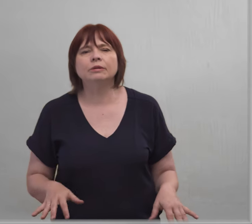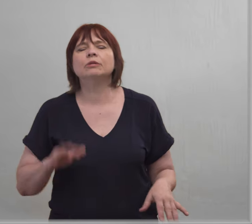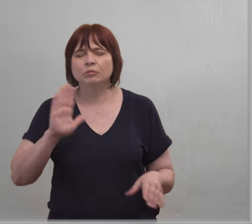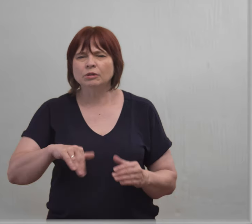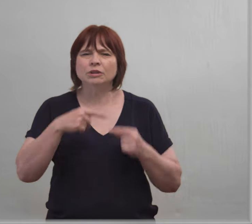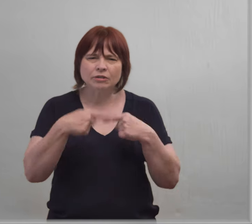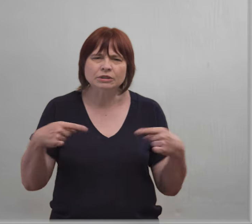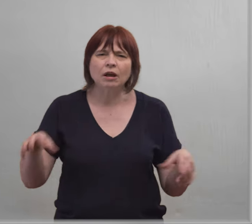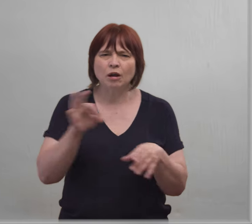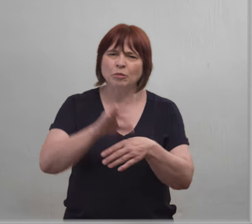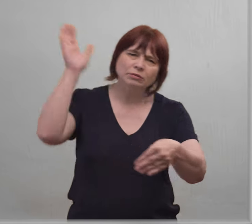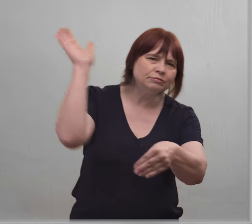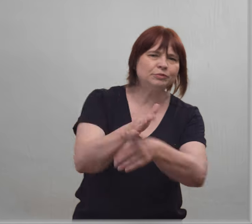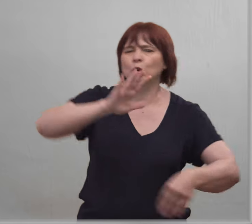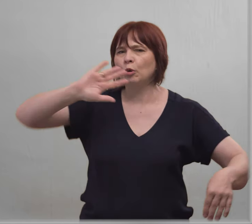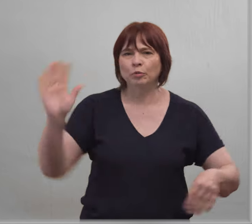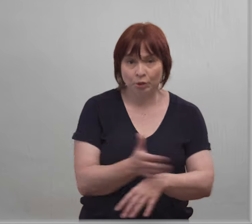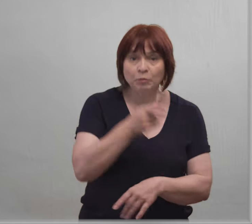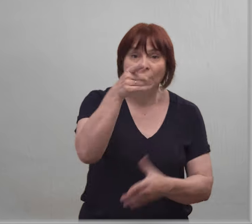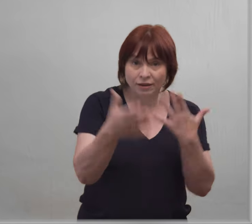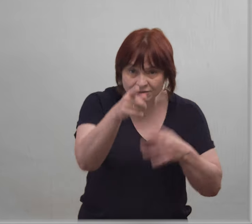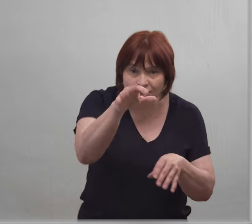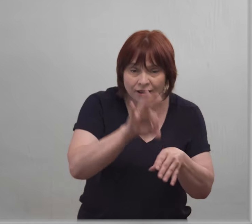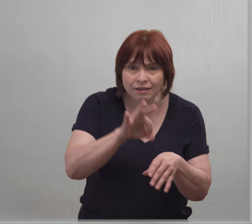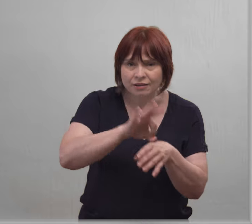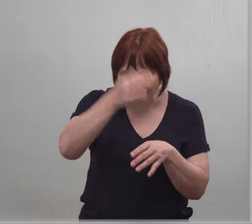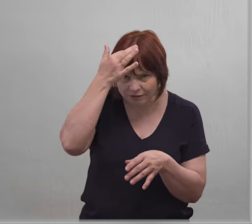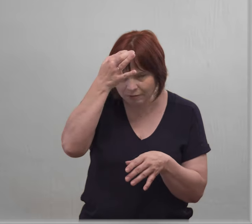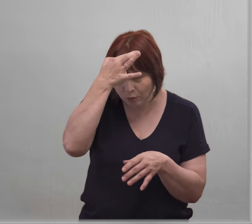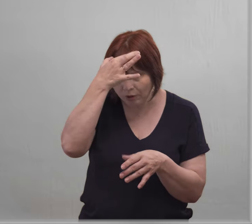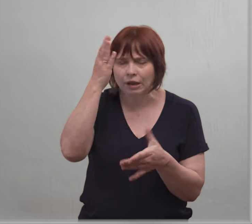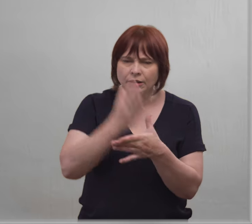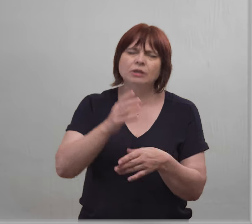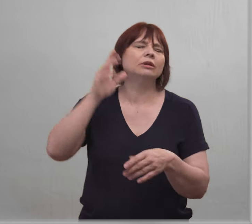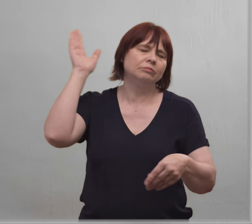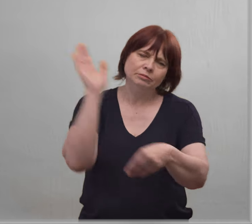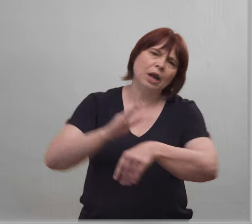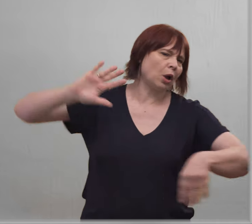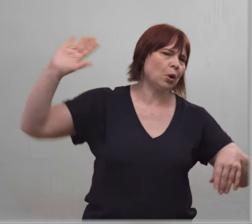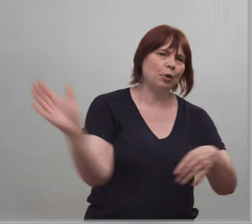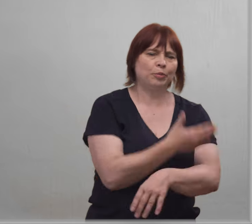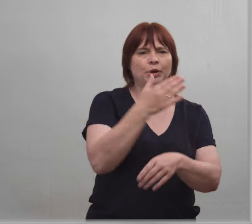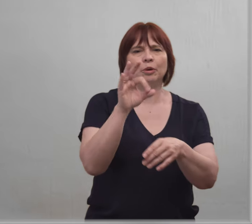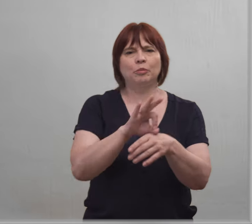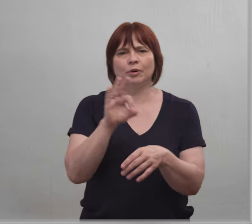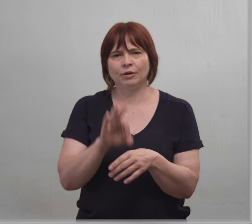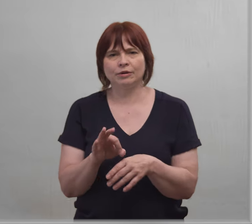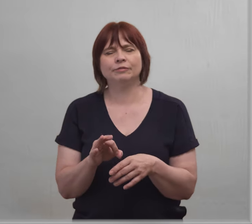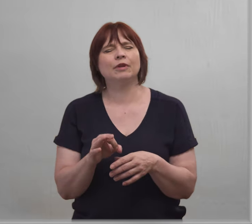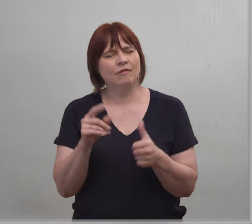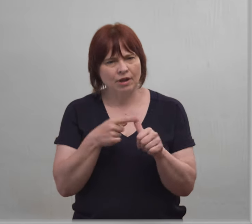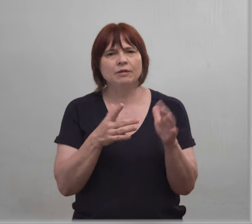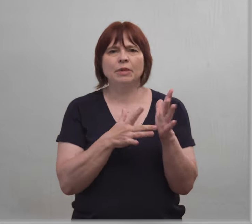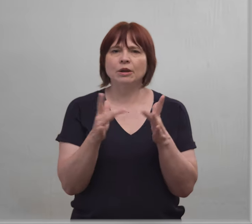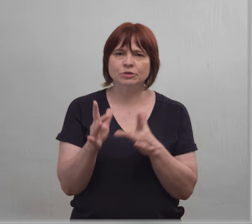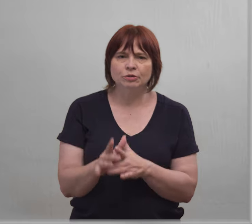сейчас оставила ее во имя Иисуса Христа. Мы просим Тебя, Господь, за спасение родных. Как важно, чтобы Слово